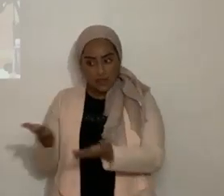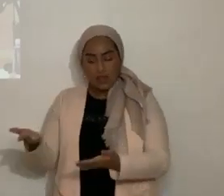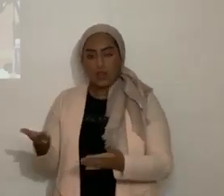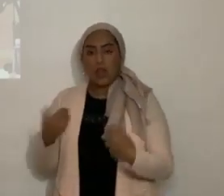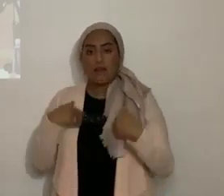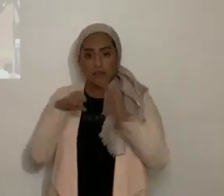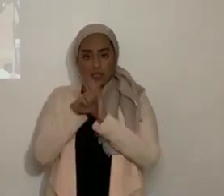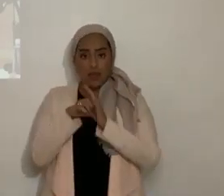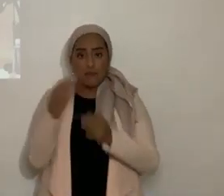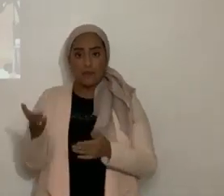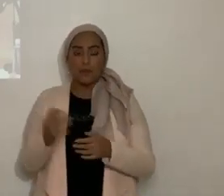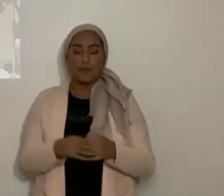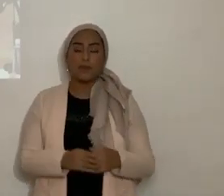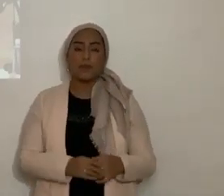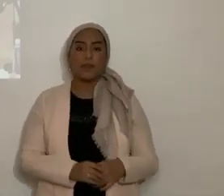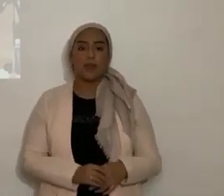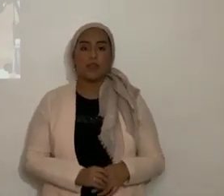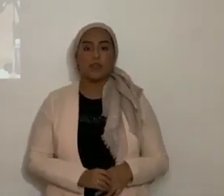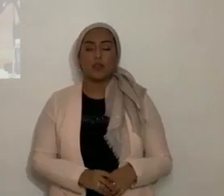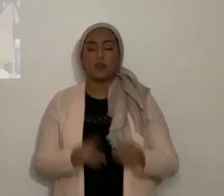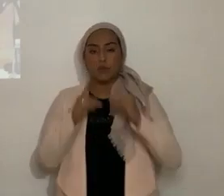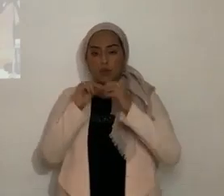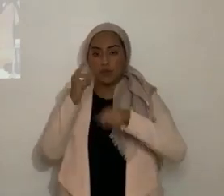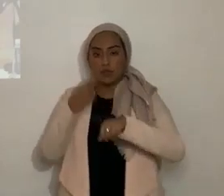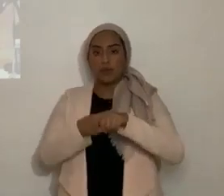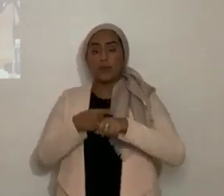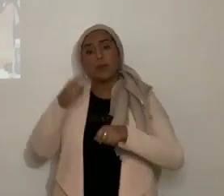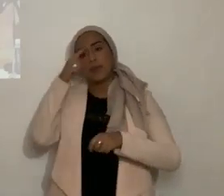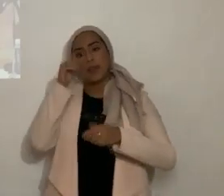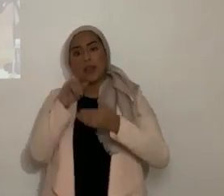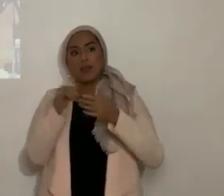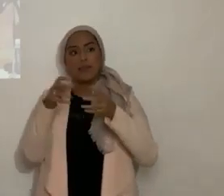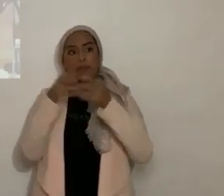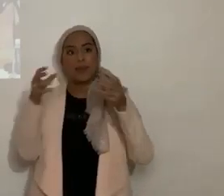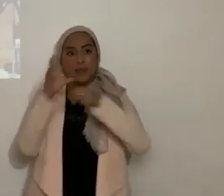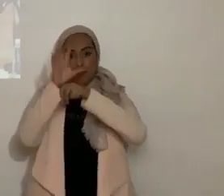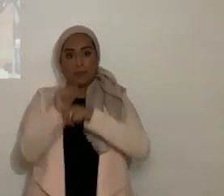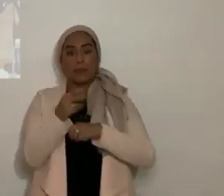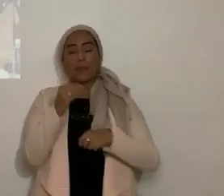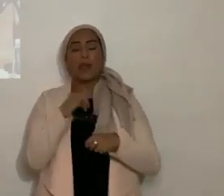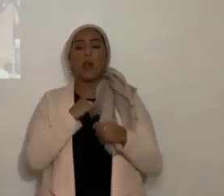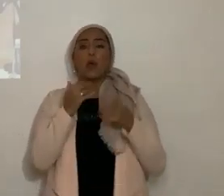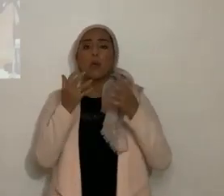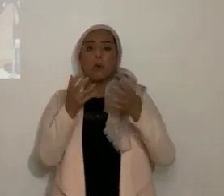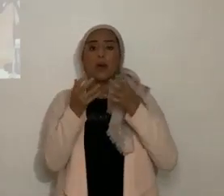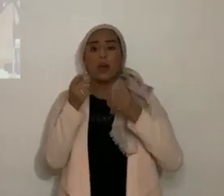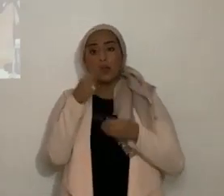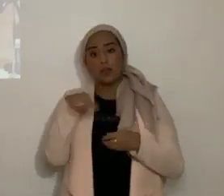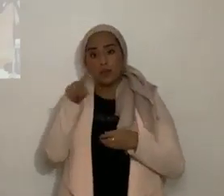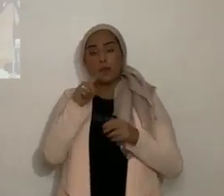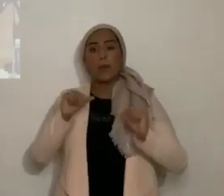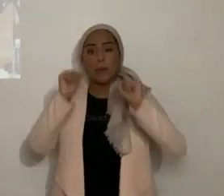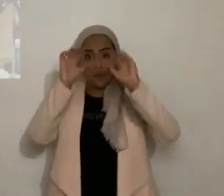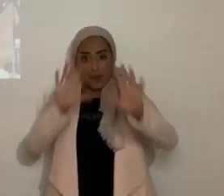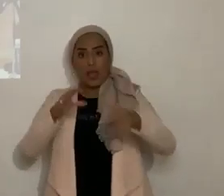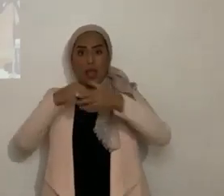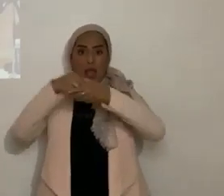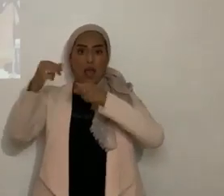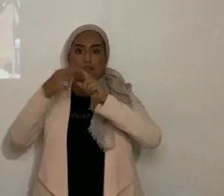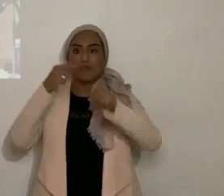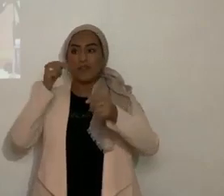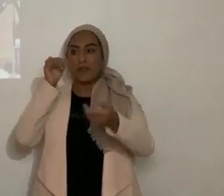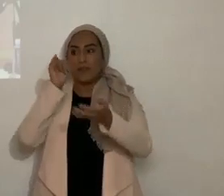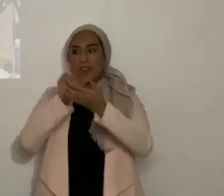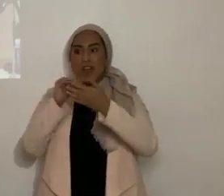Ahí está el ejemplo. Entonces, una vez más, porque esto es muy común, Y yo quiero que ustedes sean bendecidos y que salgan de todas